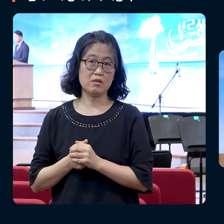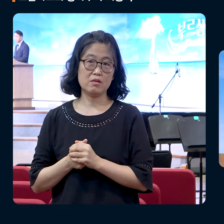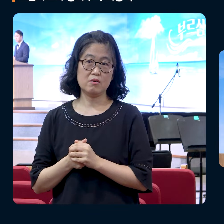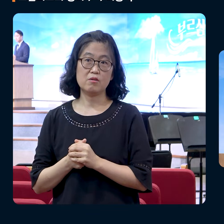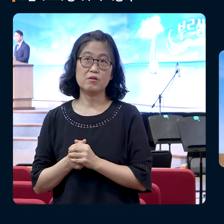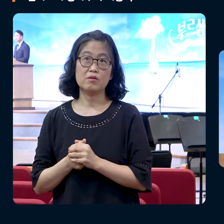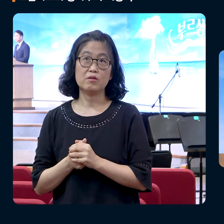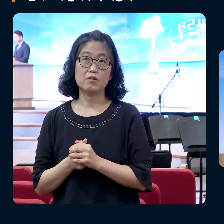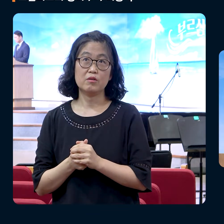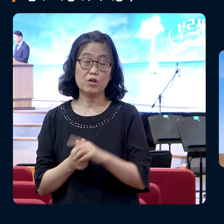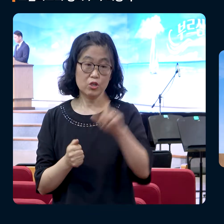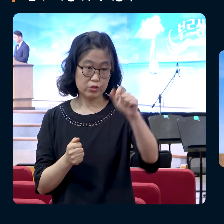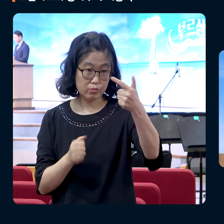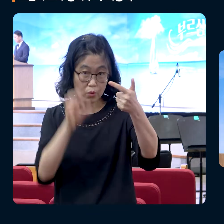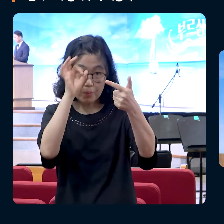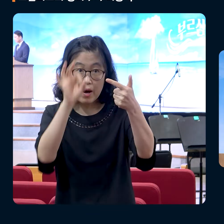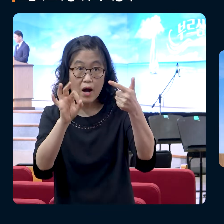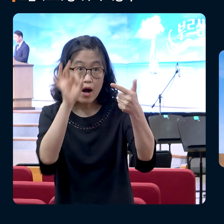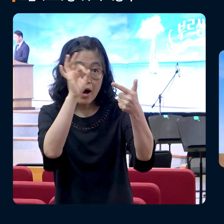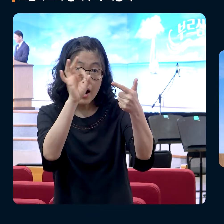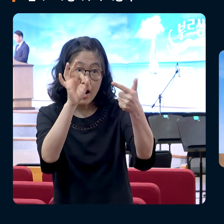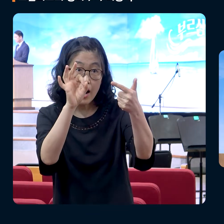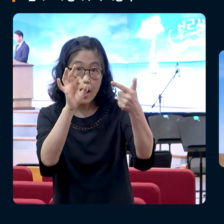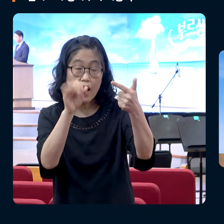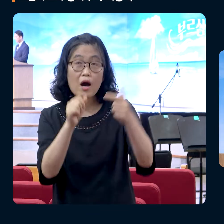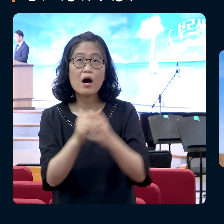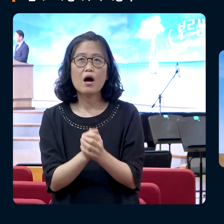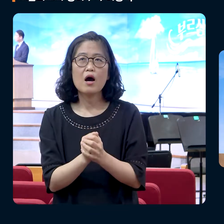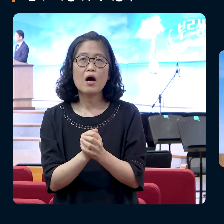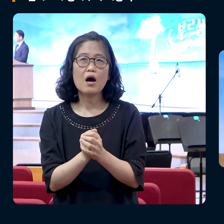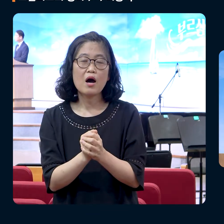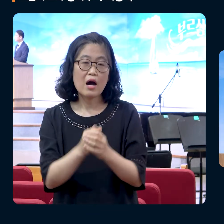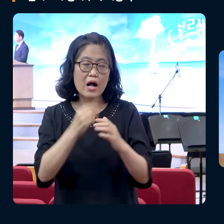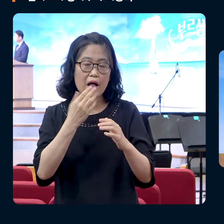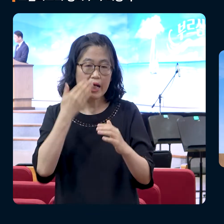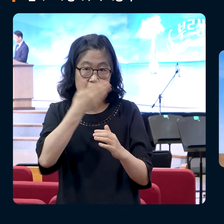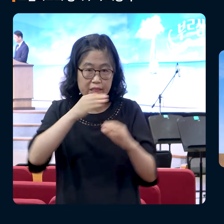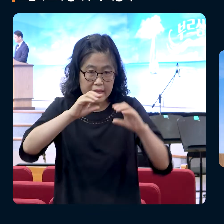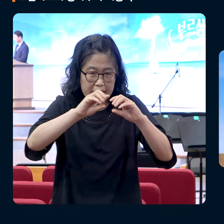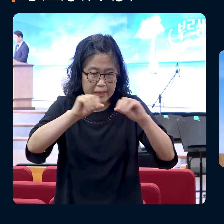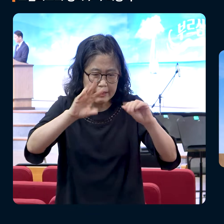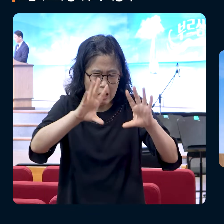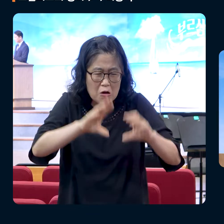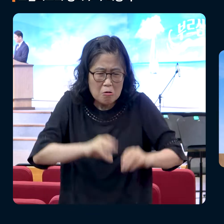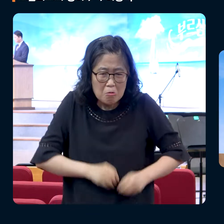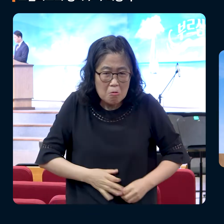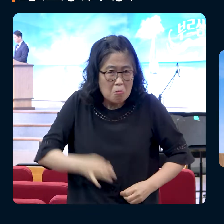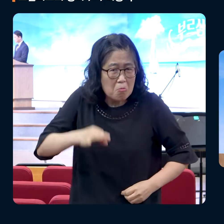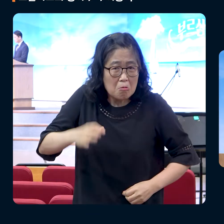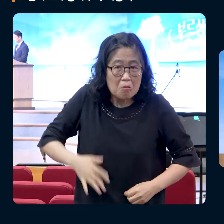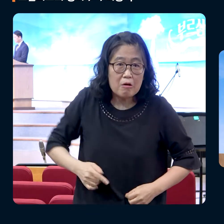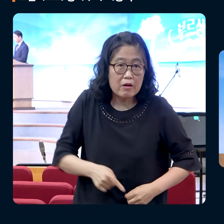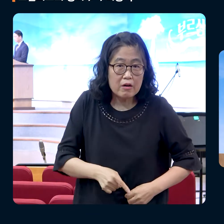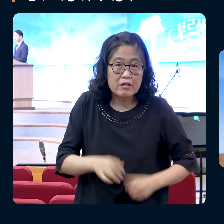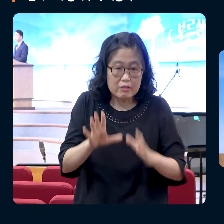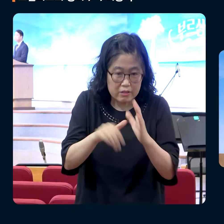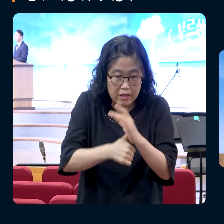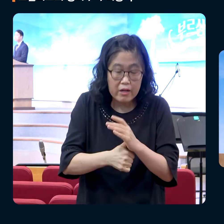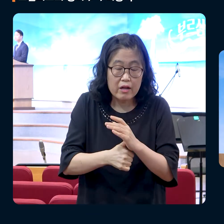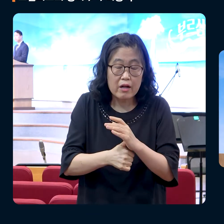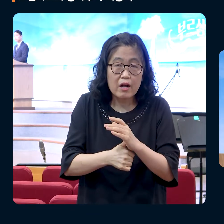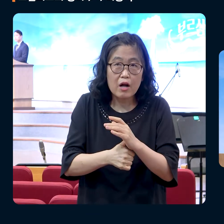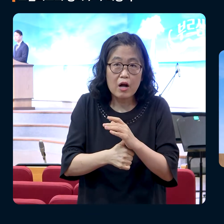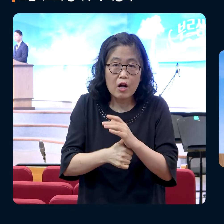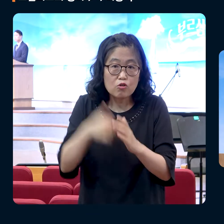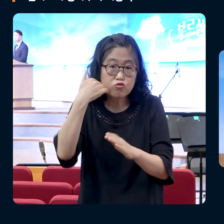것이죠. 16절을 보시면 그 땅 곧 하나님이 주신 가나안 땅에 당시에 기근이 들었는데 그 기근이 들도록 한